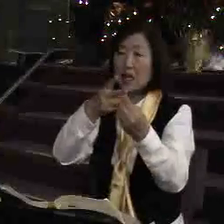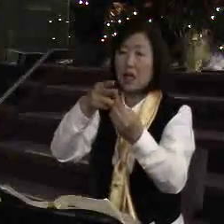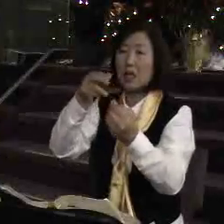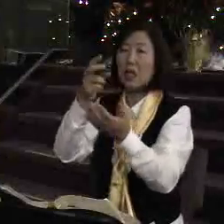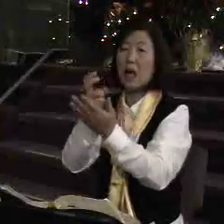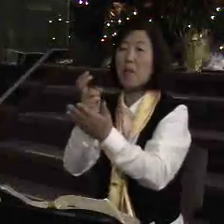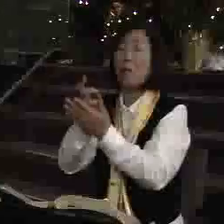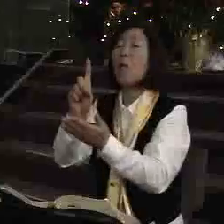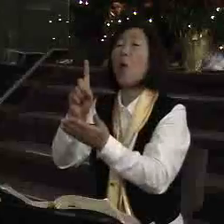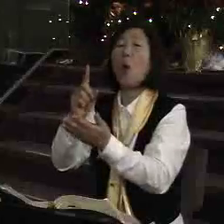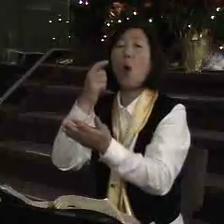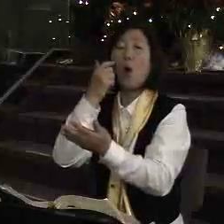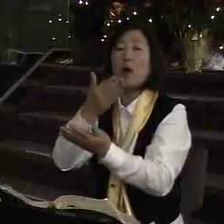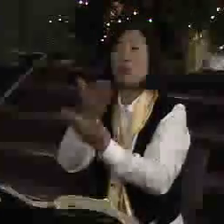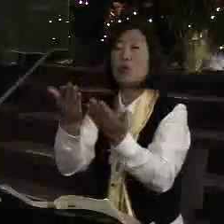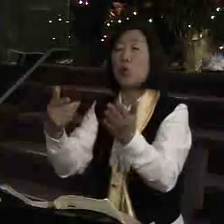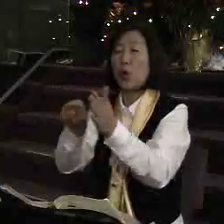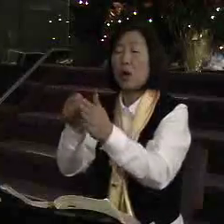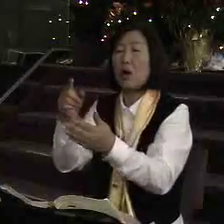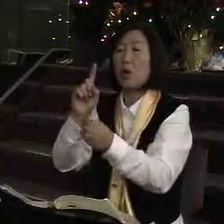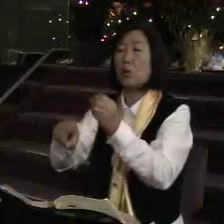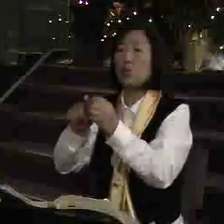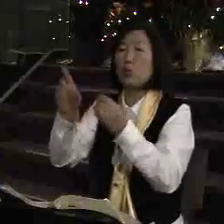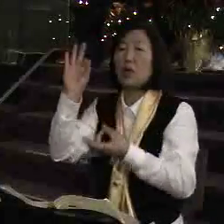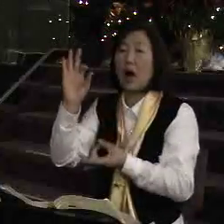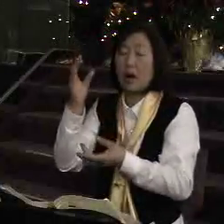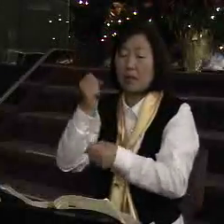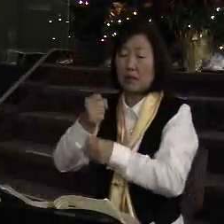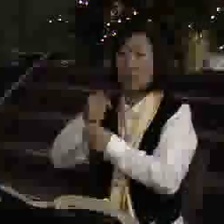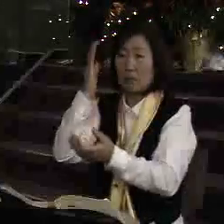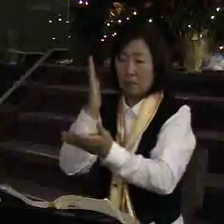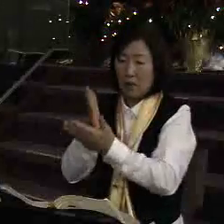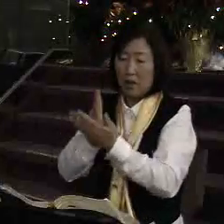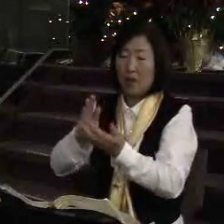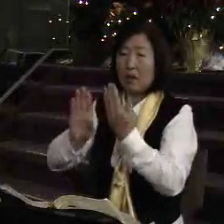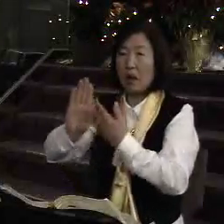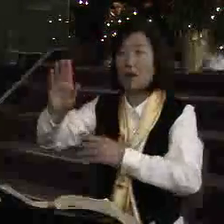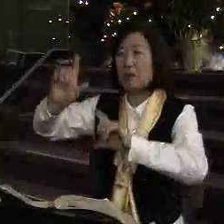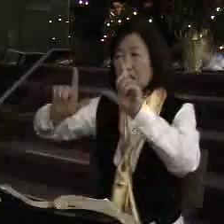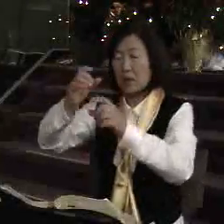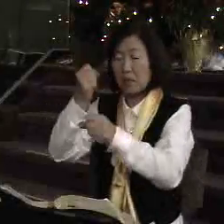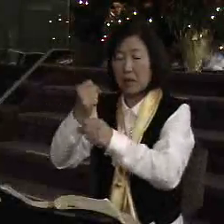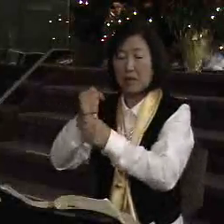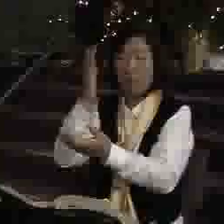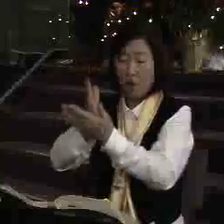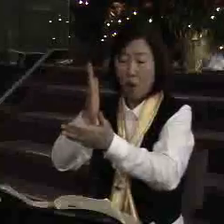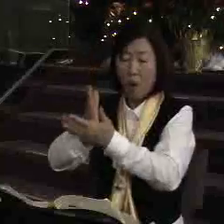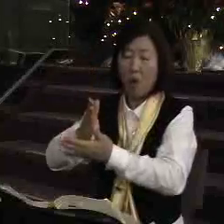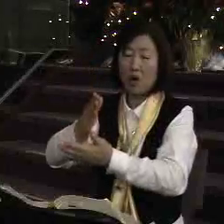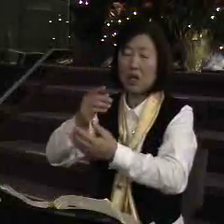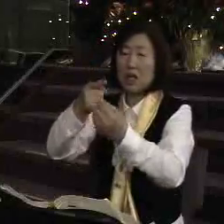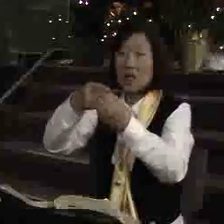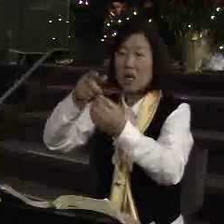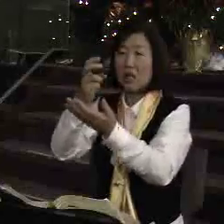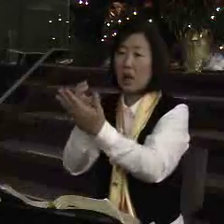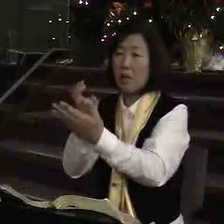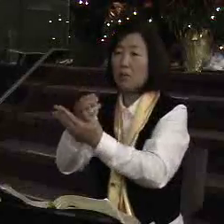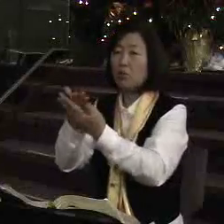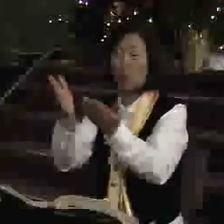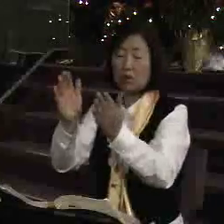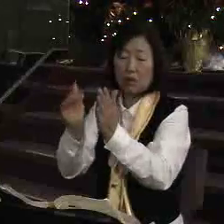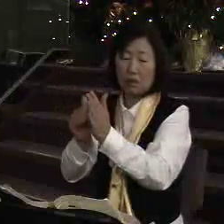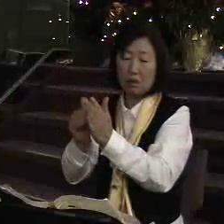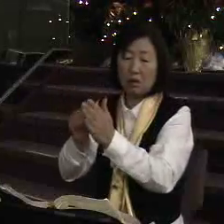뭐죠? 너희를 위하여 우상을 만들지 말라, 다른 형상을 만들지 말라. 여러분, 1계명을